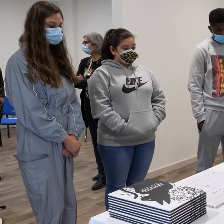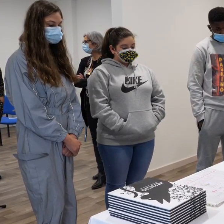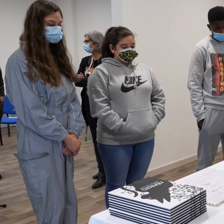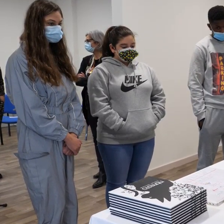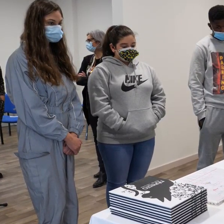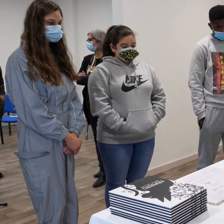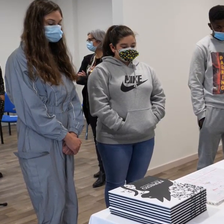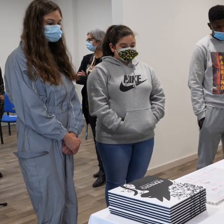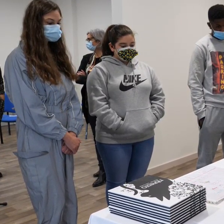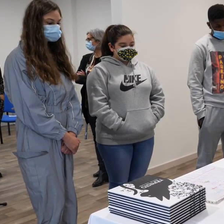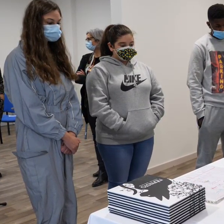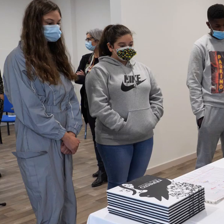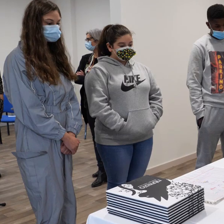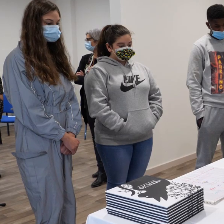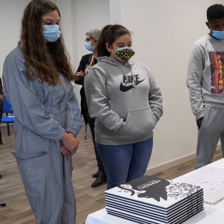Ryan. Ryan, ok.